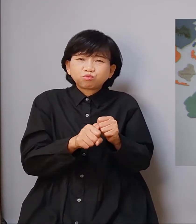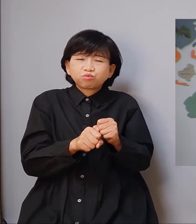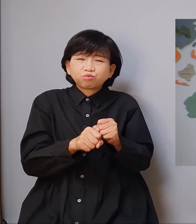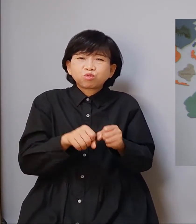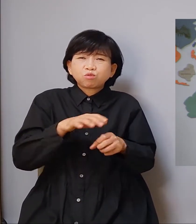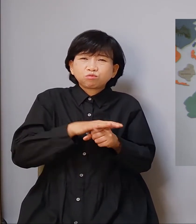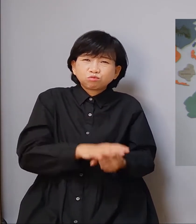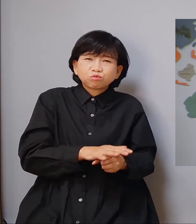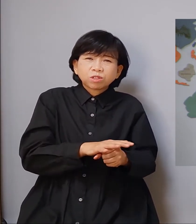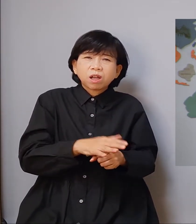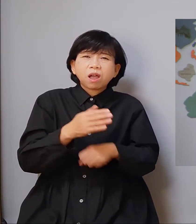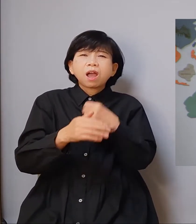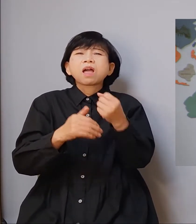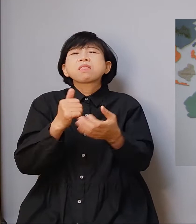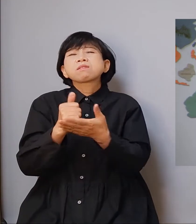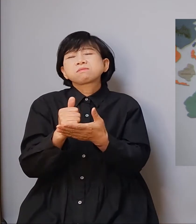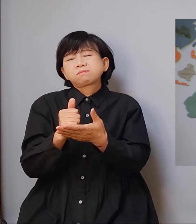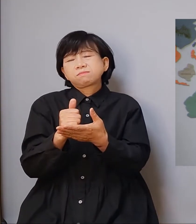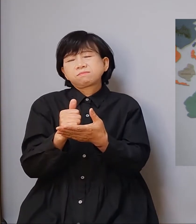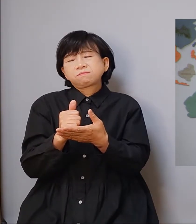하나님 은혜입니다.